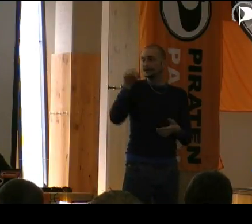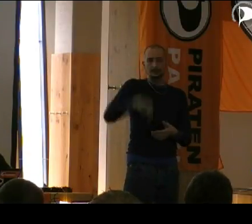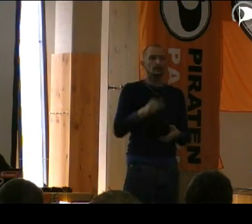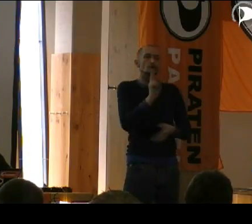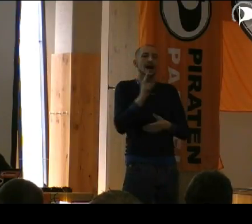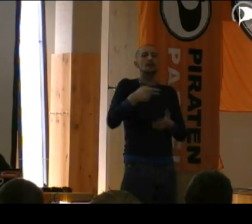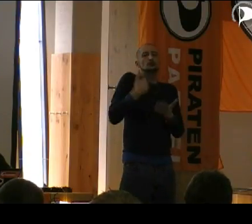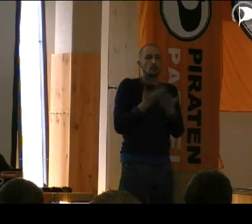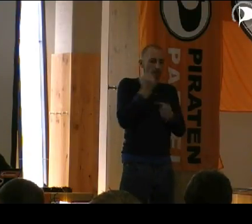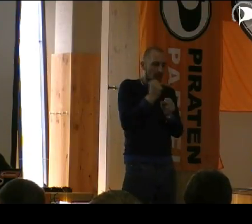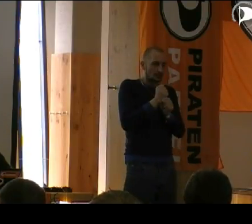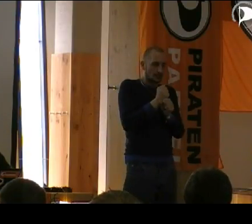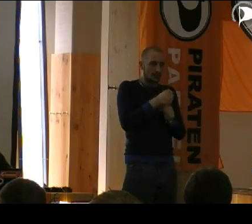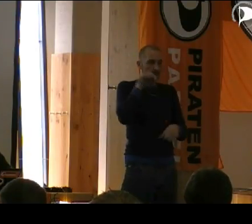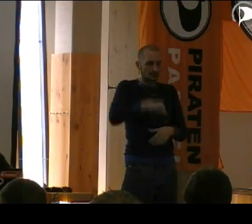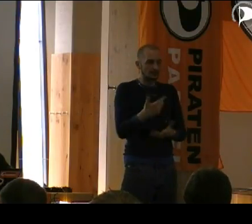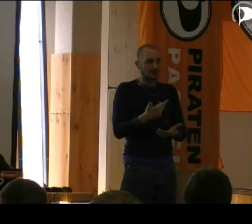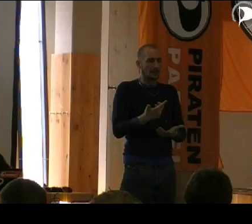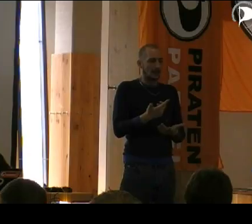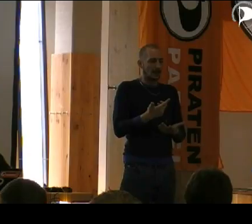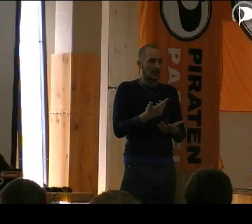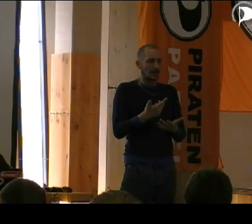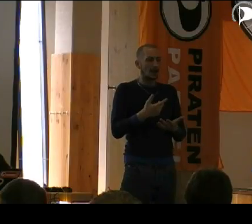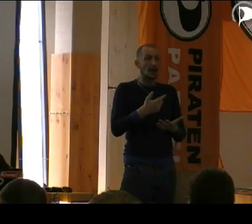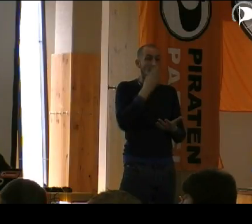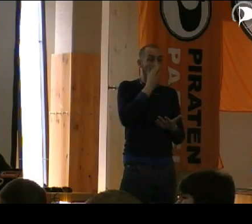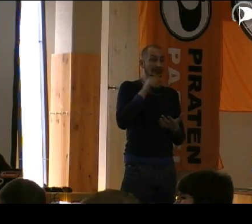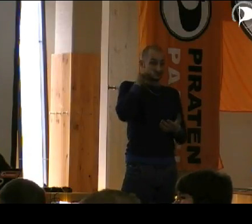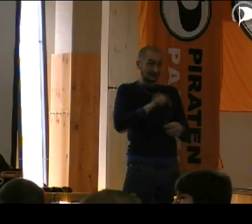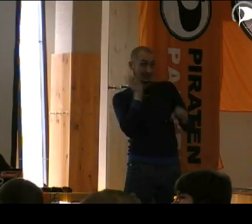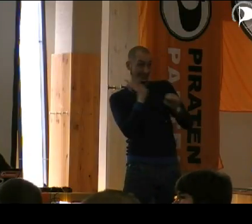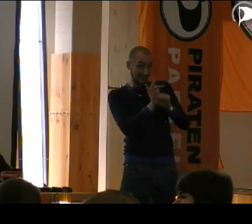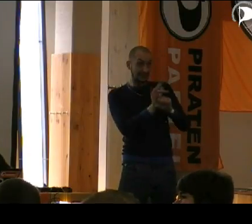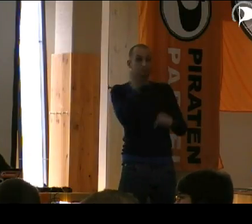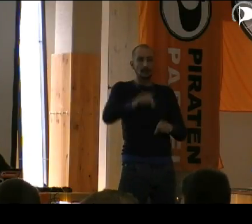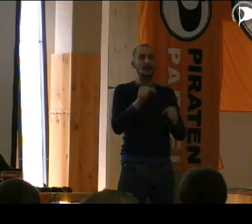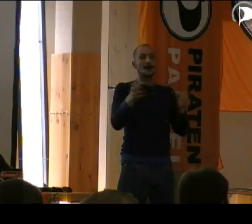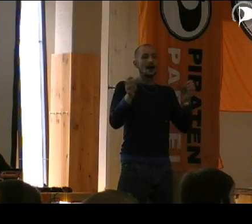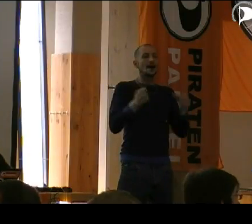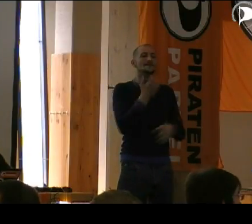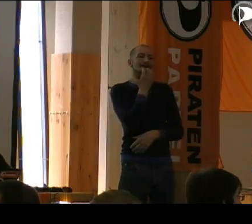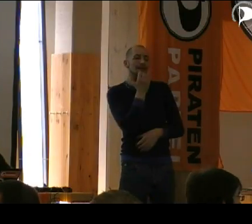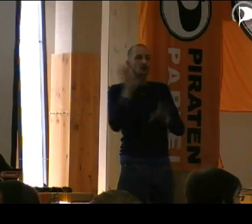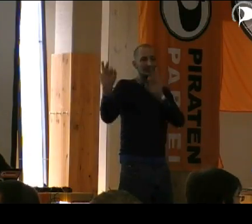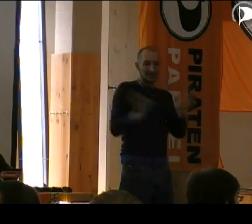gemacht wir haben die erklärung steht nicht machen aber anders dagegen wehren dass auch der versammlungsleiter macht